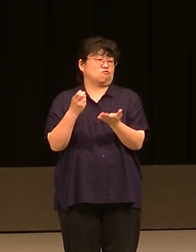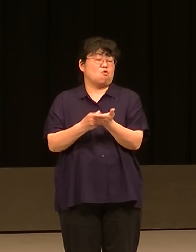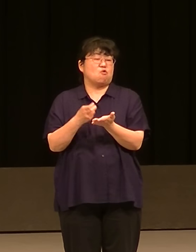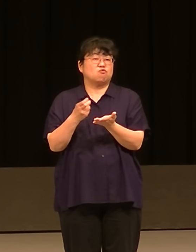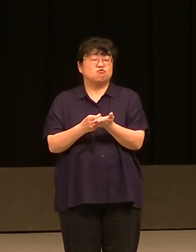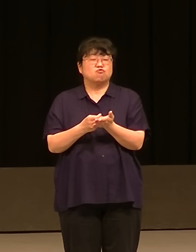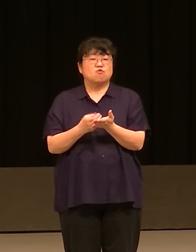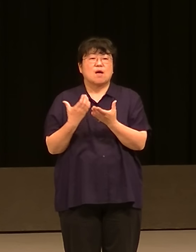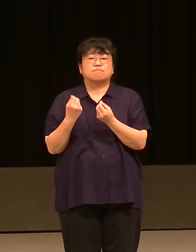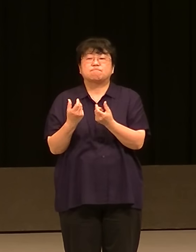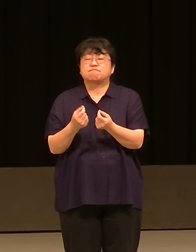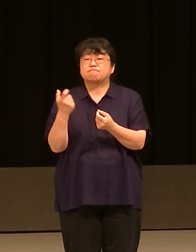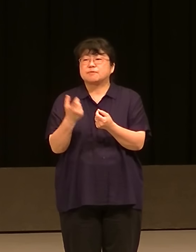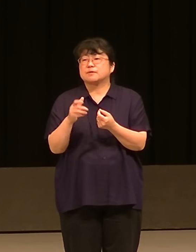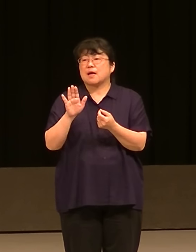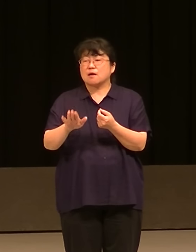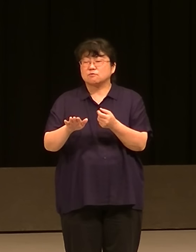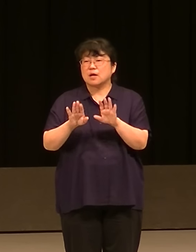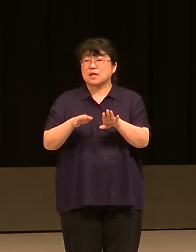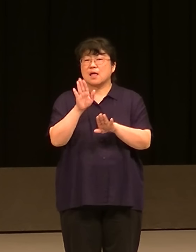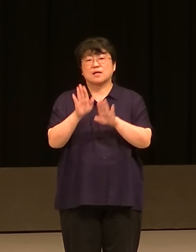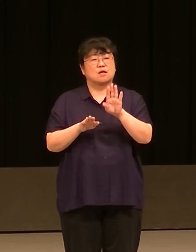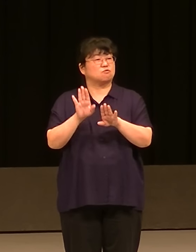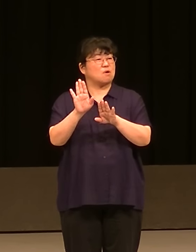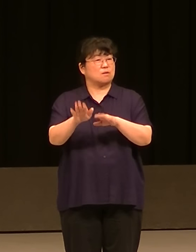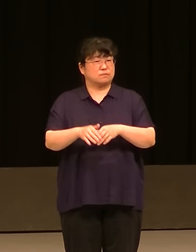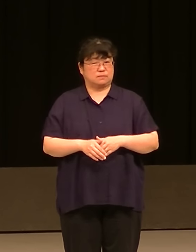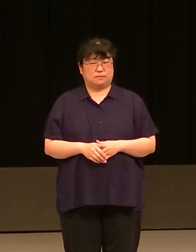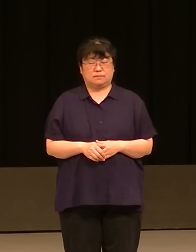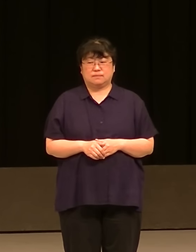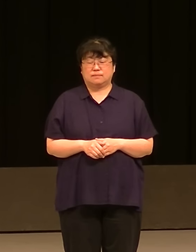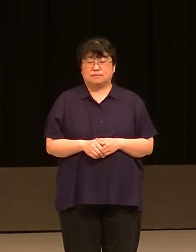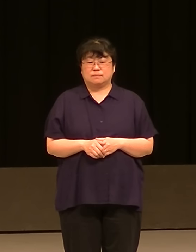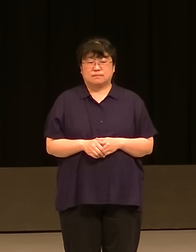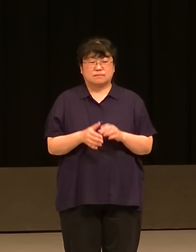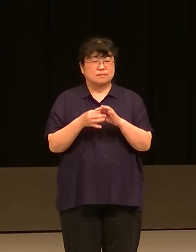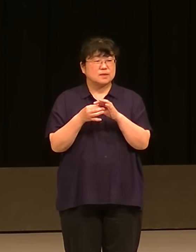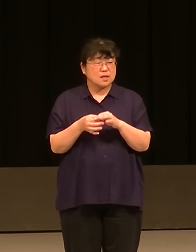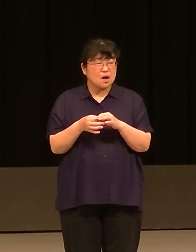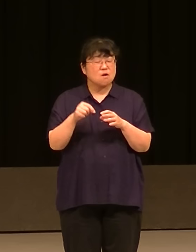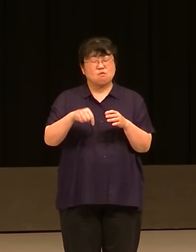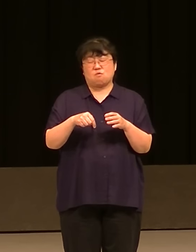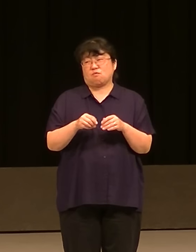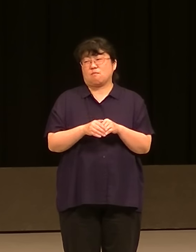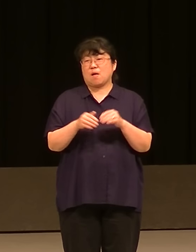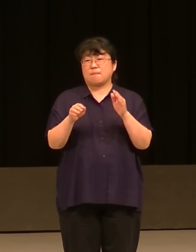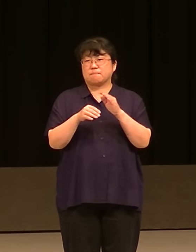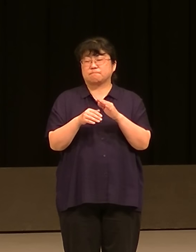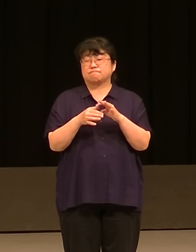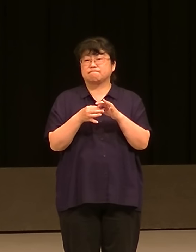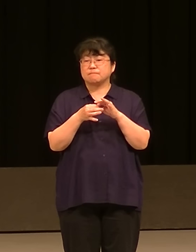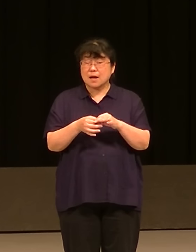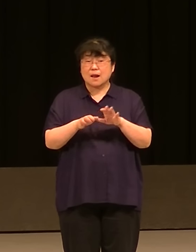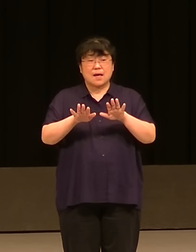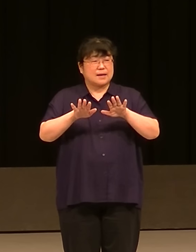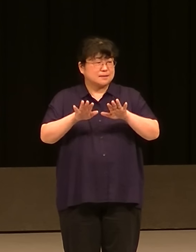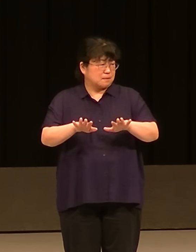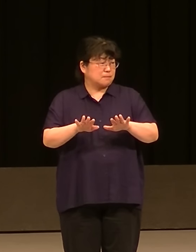のが、現状で、ございます。だから、この、だからこそ今こ